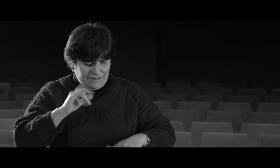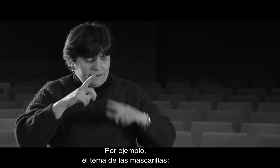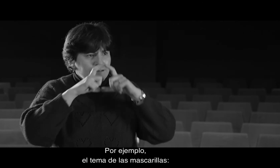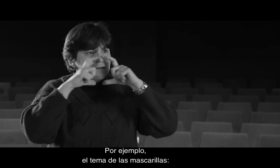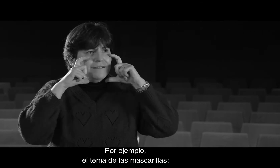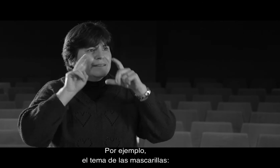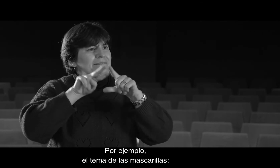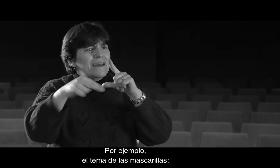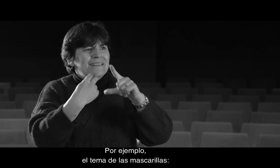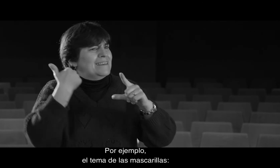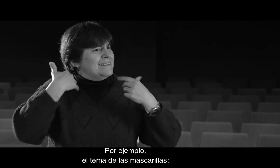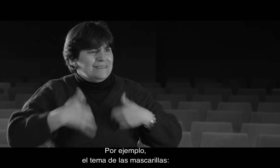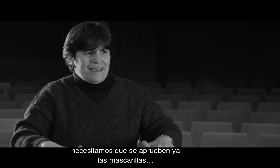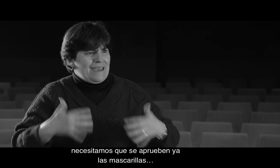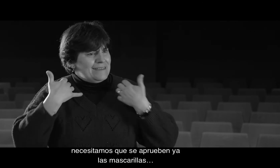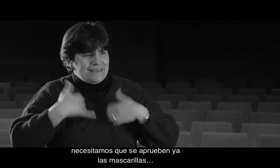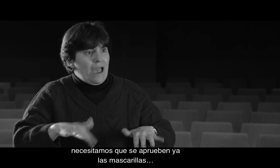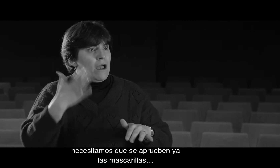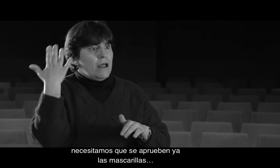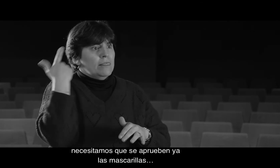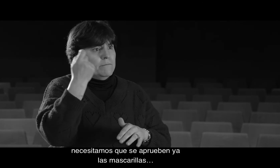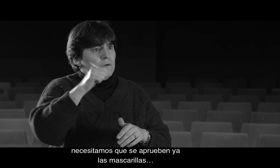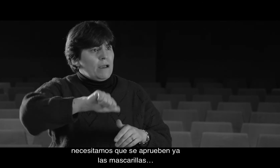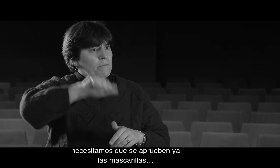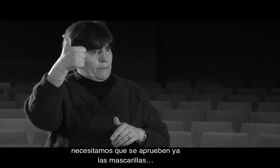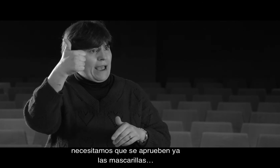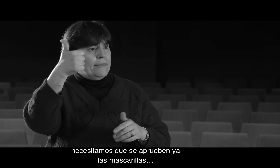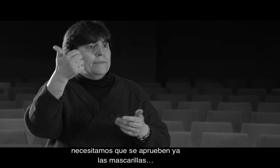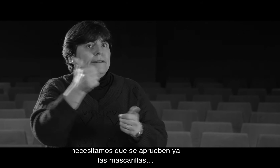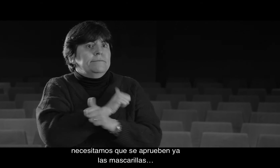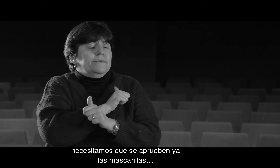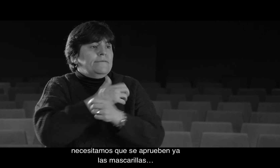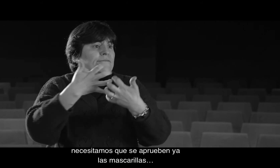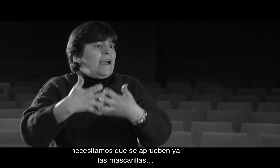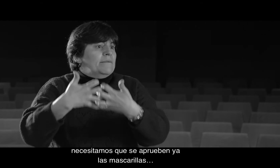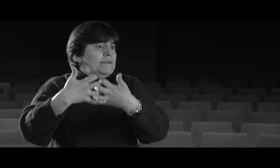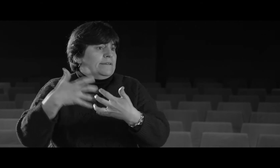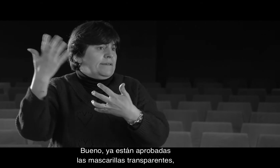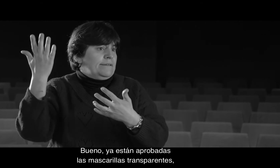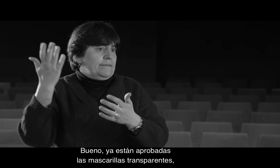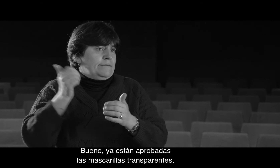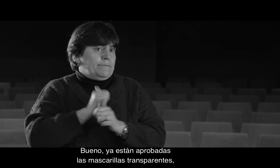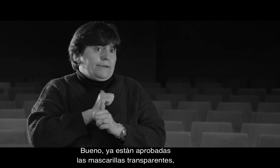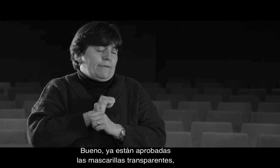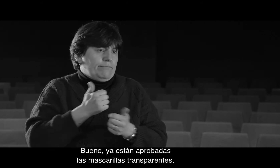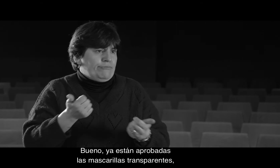Por ejemplo, el tema de las mascarillas, necesitamos que se aprueben ya las mascarillas, que bueno, realmente ya están aprobadas